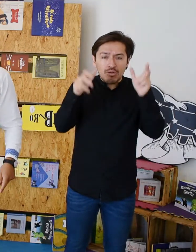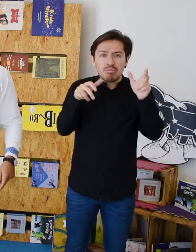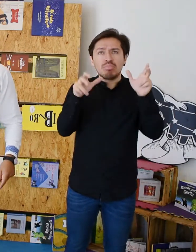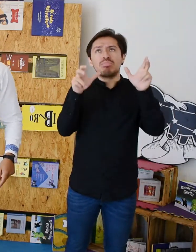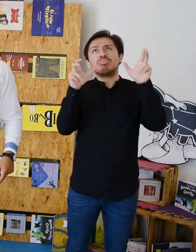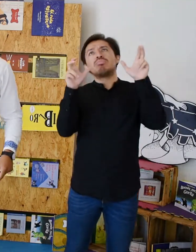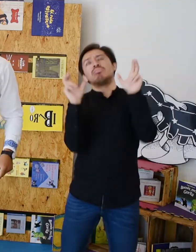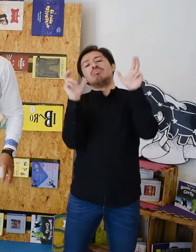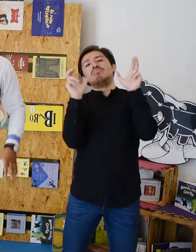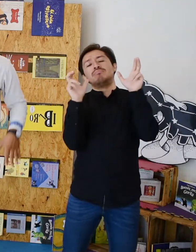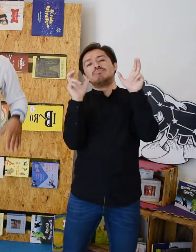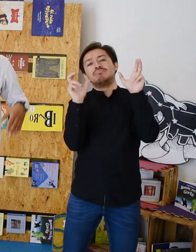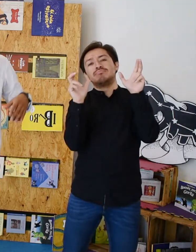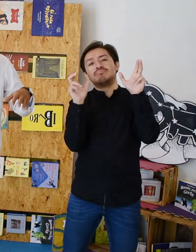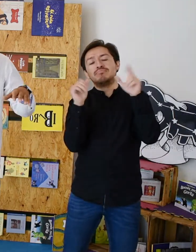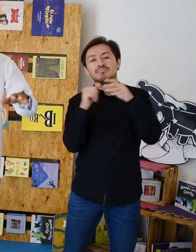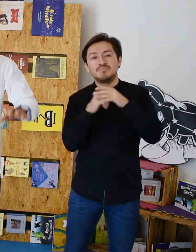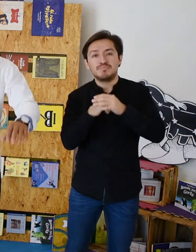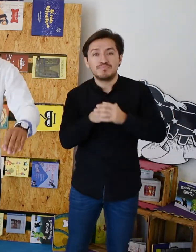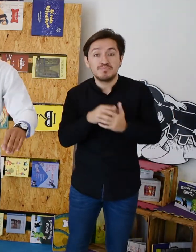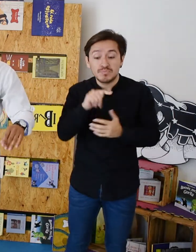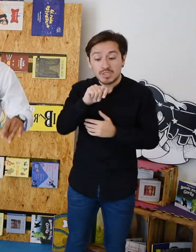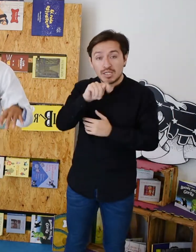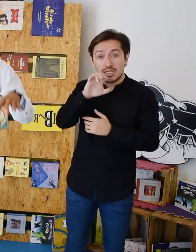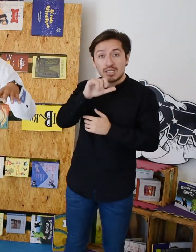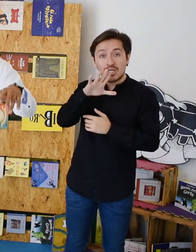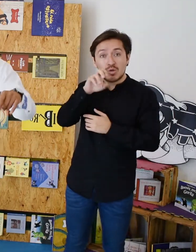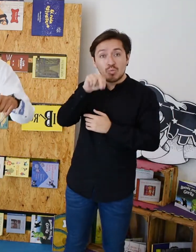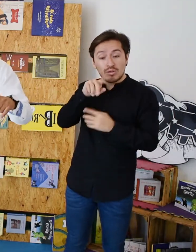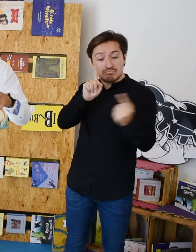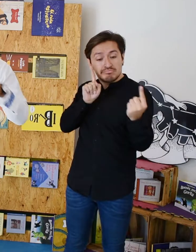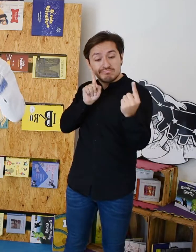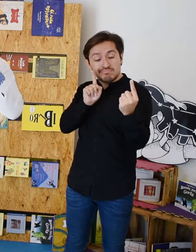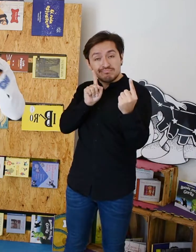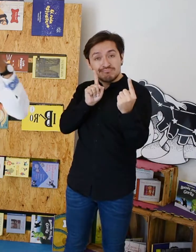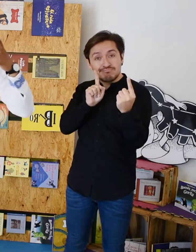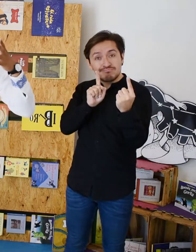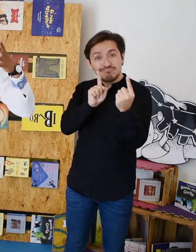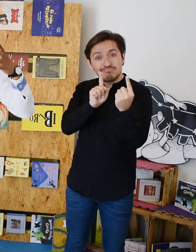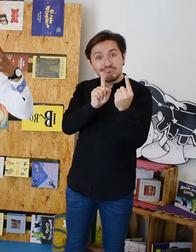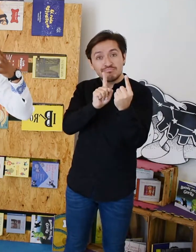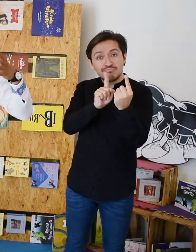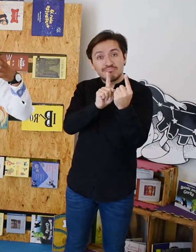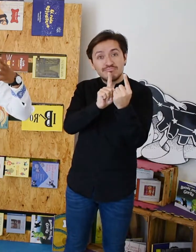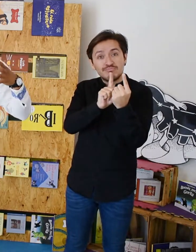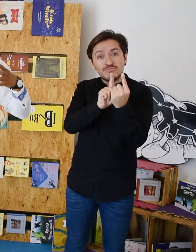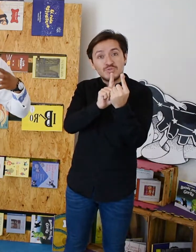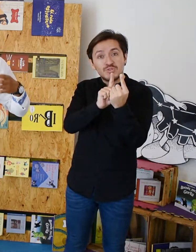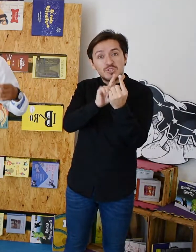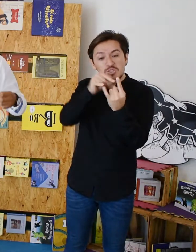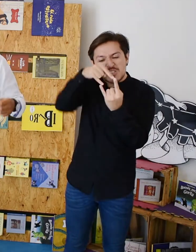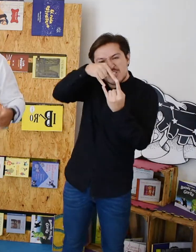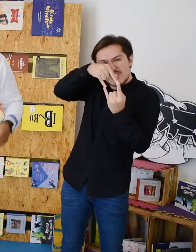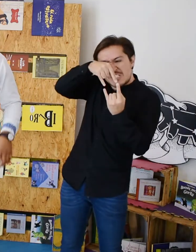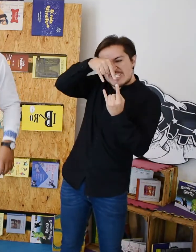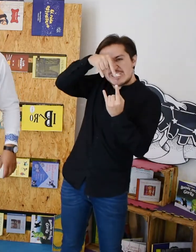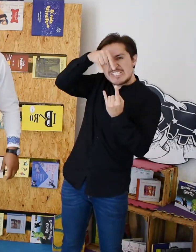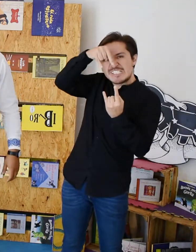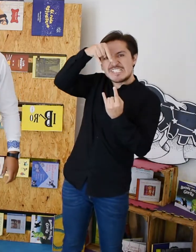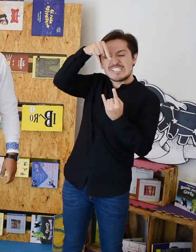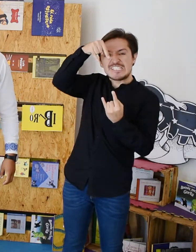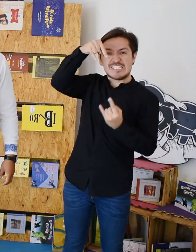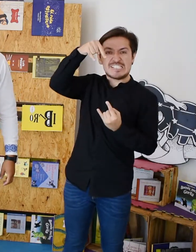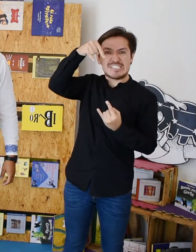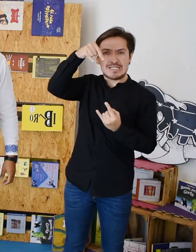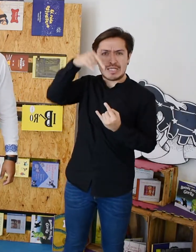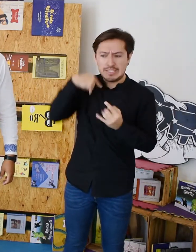arriba. El tecuán entonces se fue acercando, abrió su hocico frente al